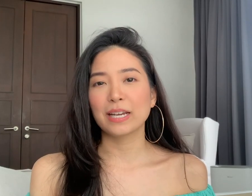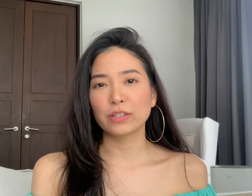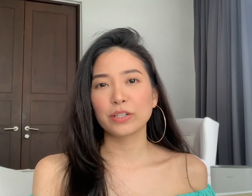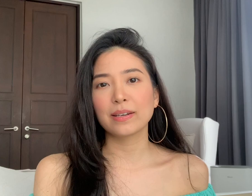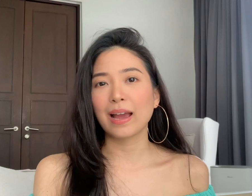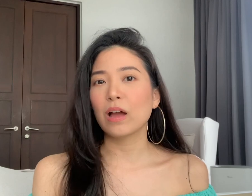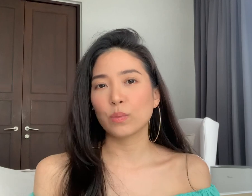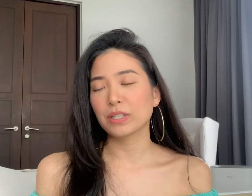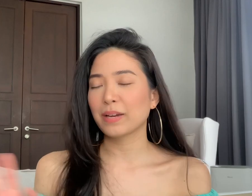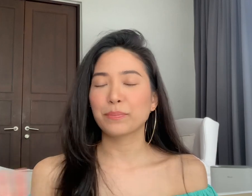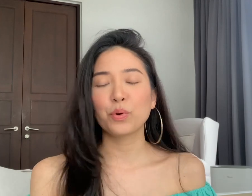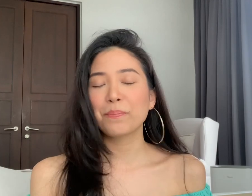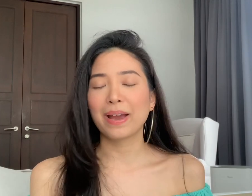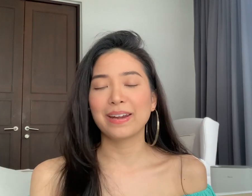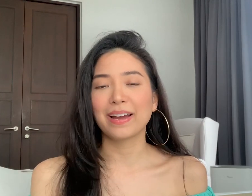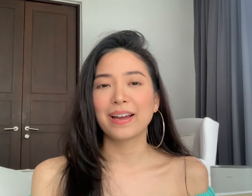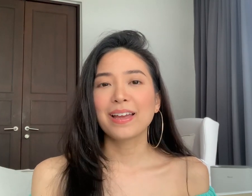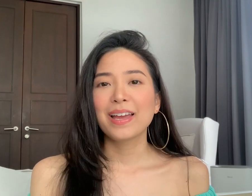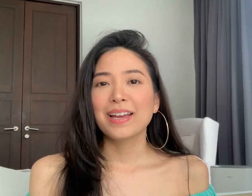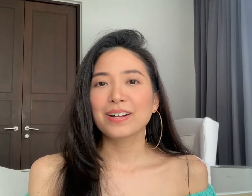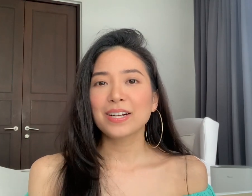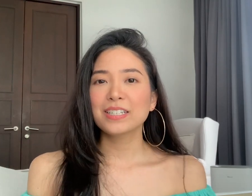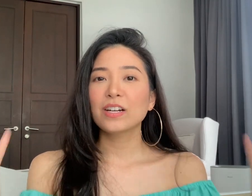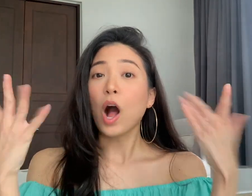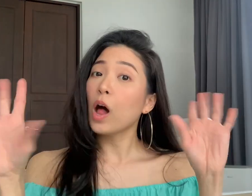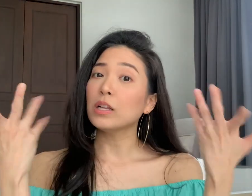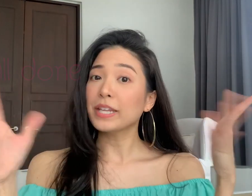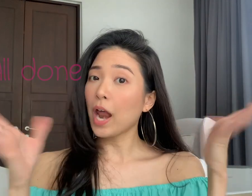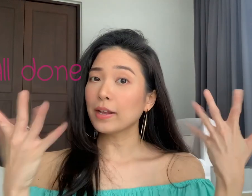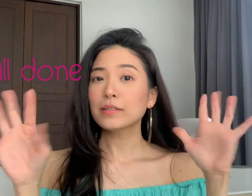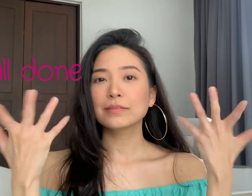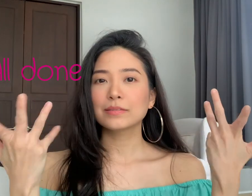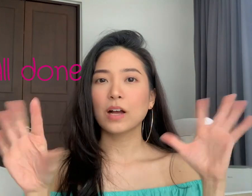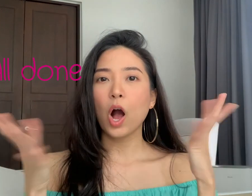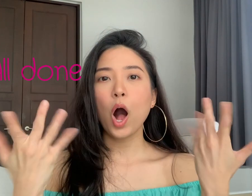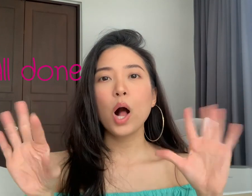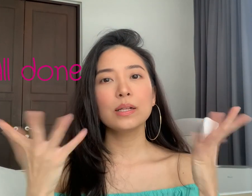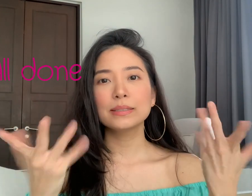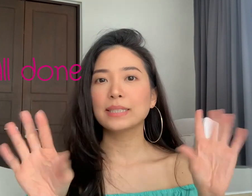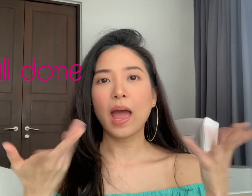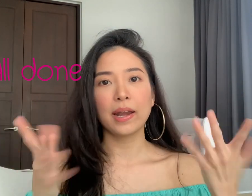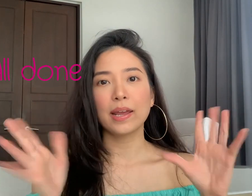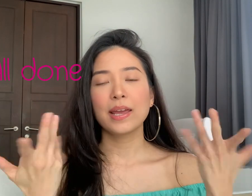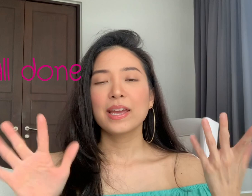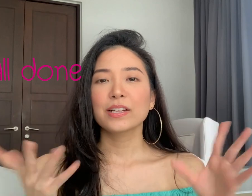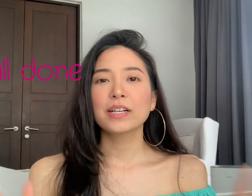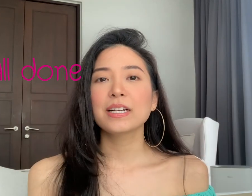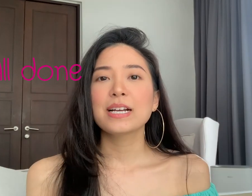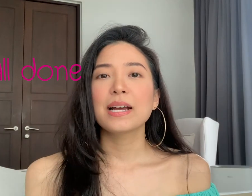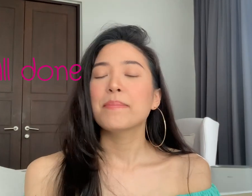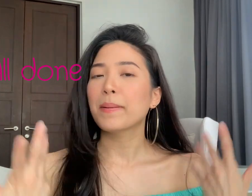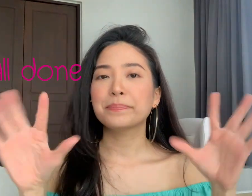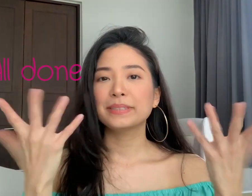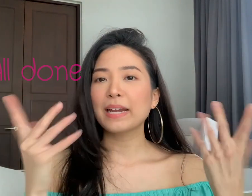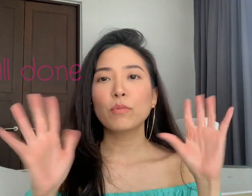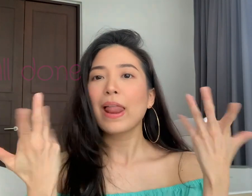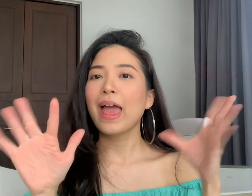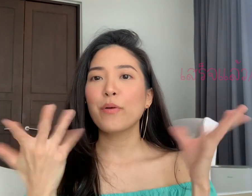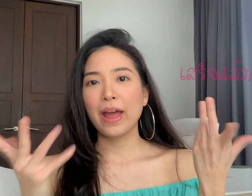ใช้ตอนกนขาวหรอใช้แทวไปนะคะก็คือ All doneAll doneก็คือแบบเสร็หมแล้วนะ